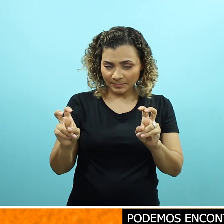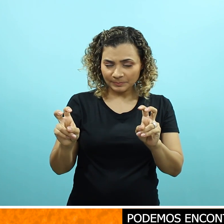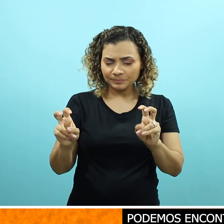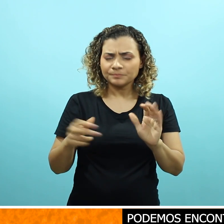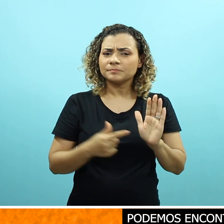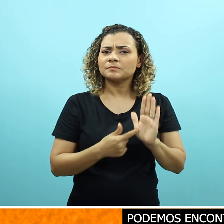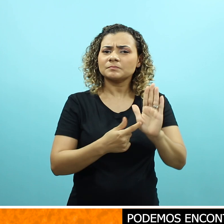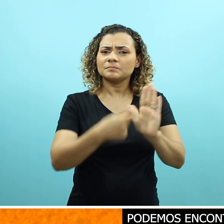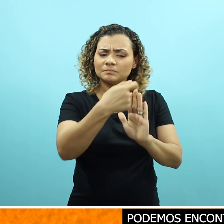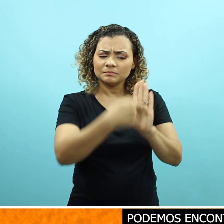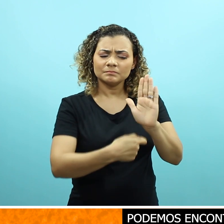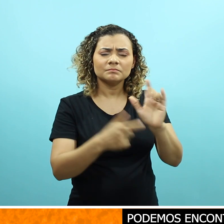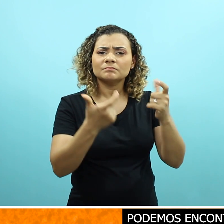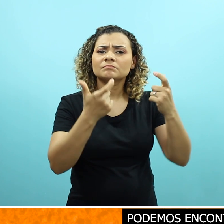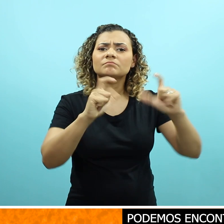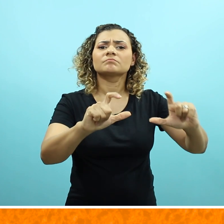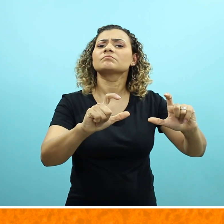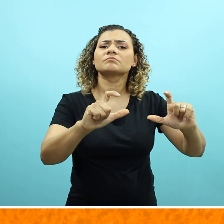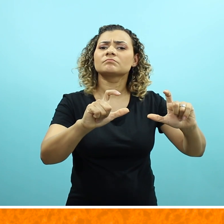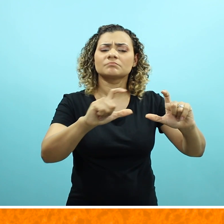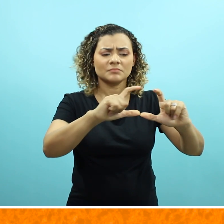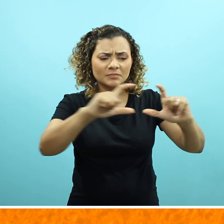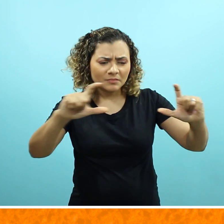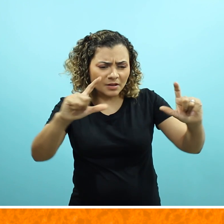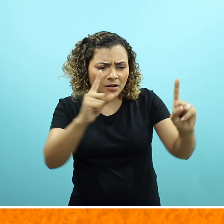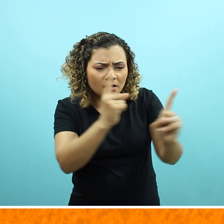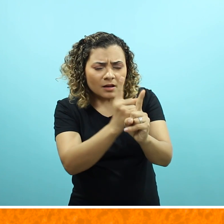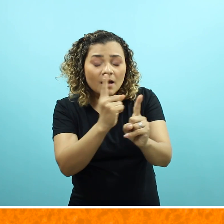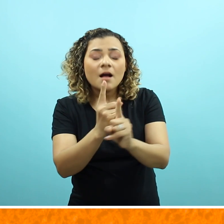cultura equatoriana?